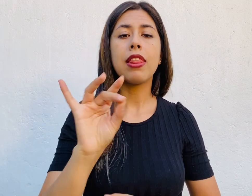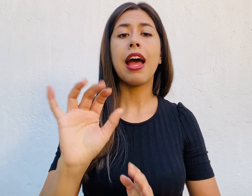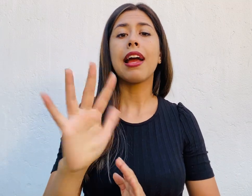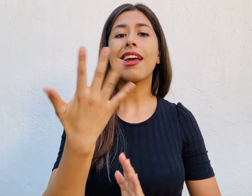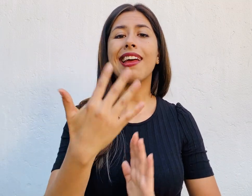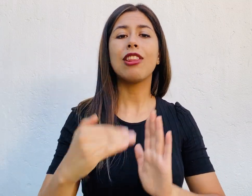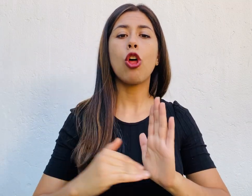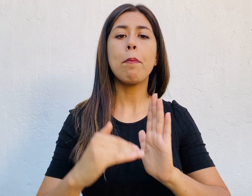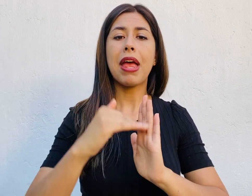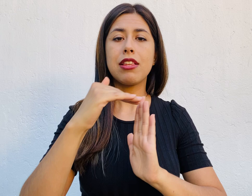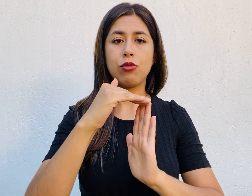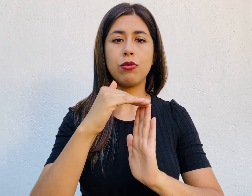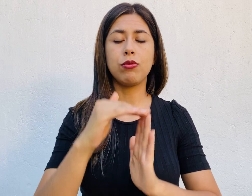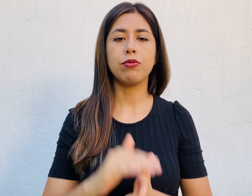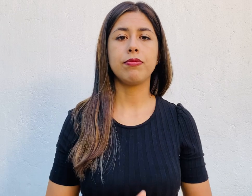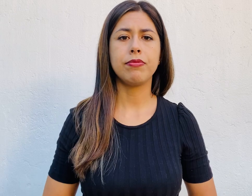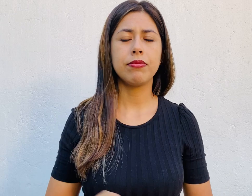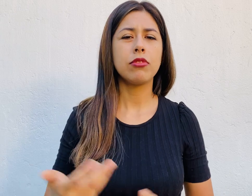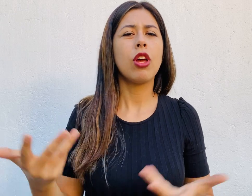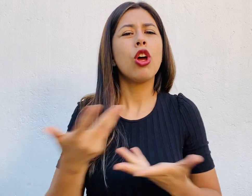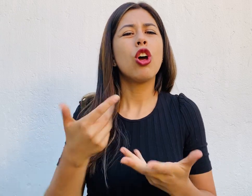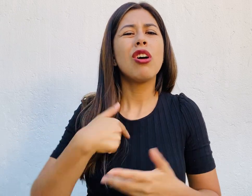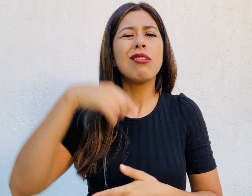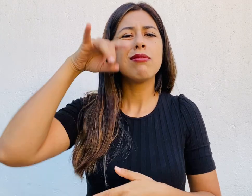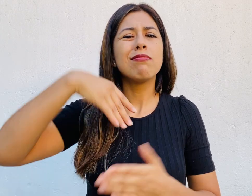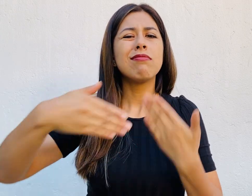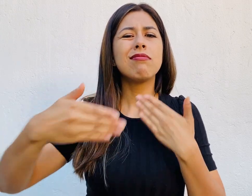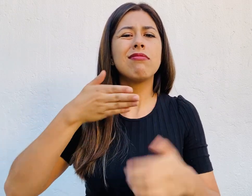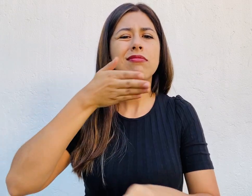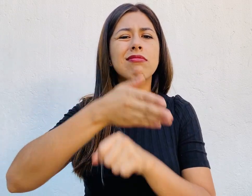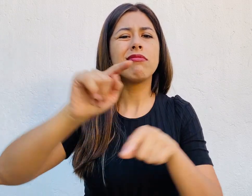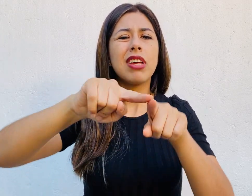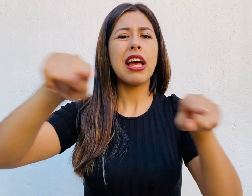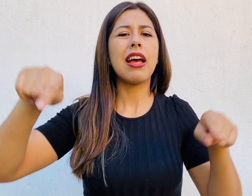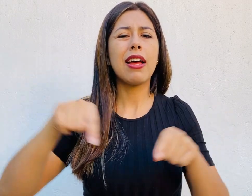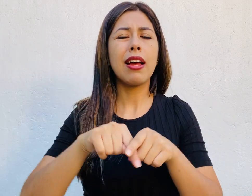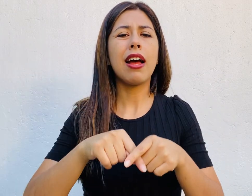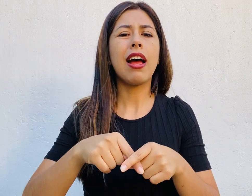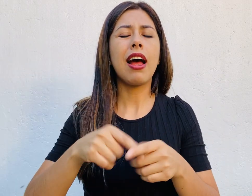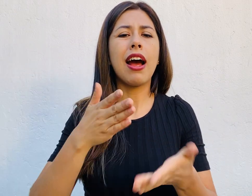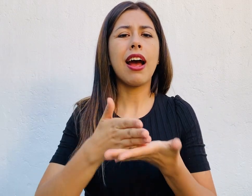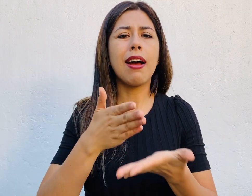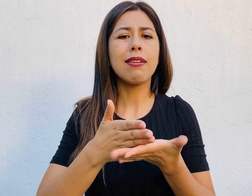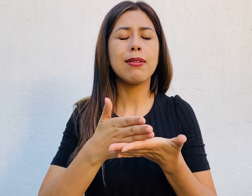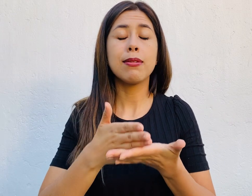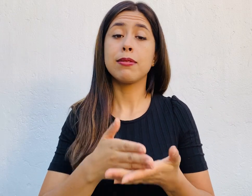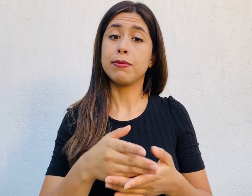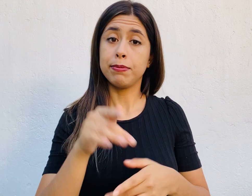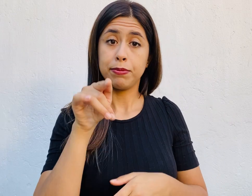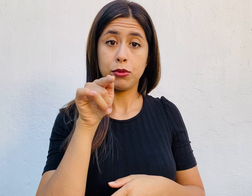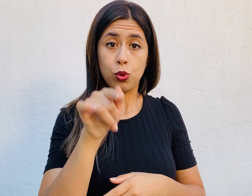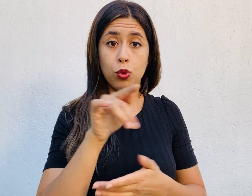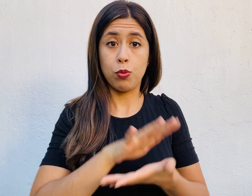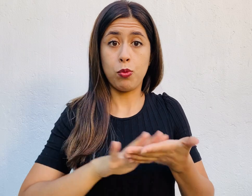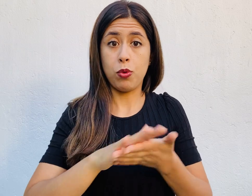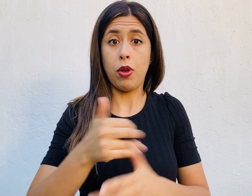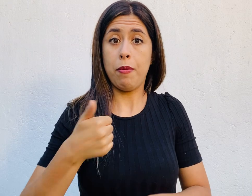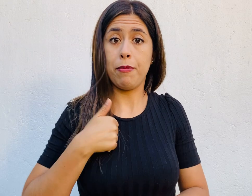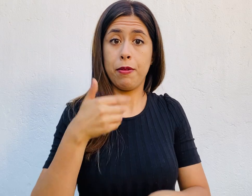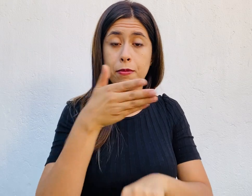¿Cómo puedo saber en qué sala tengo clases? En caso de volver a la presencialidad, en tu horario se señala sala de clases asignada a la